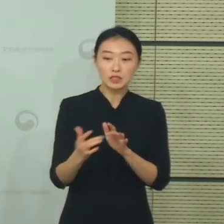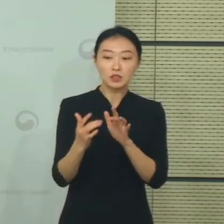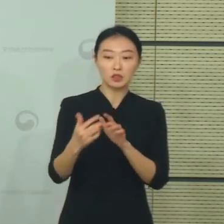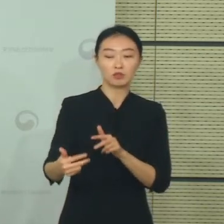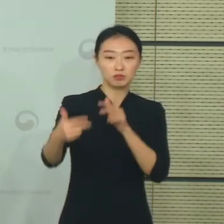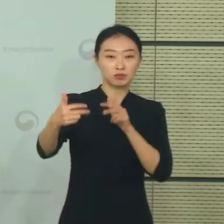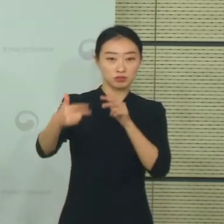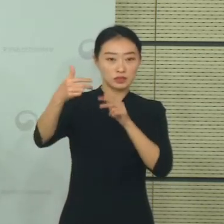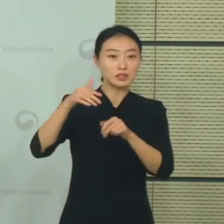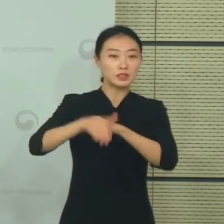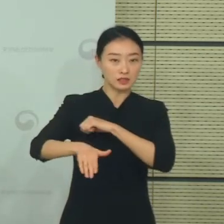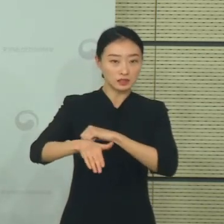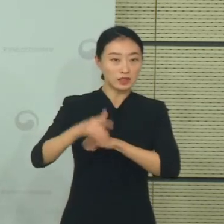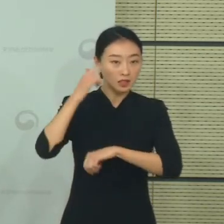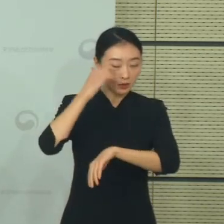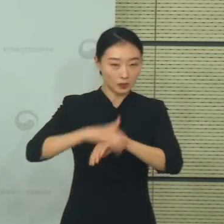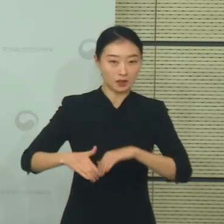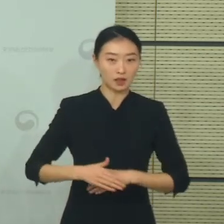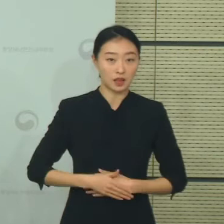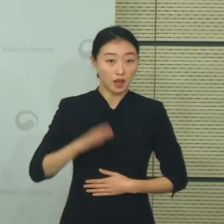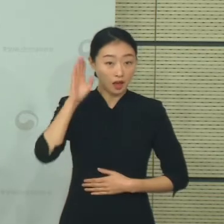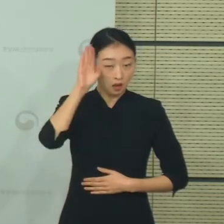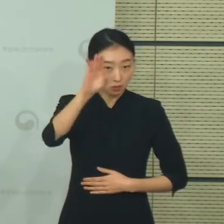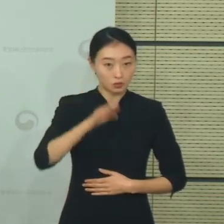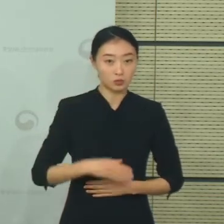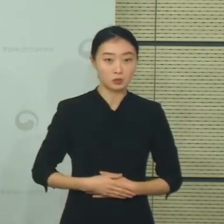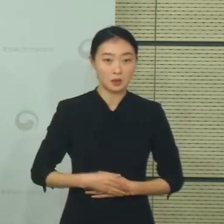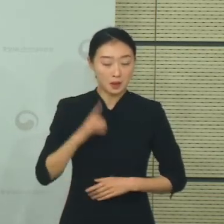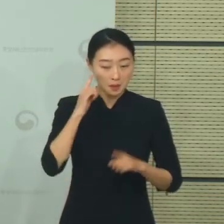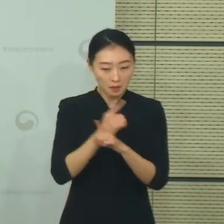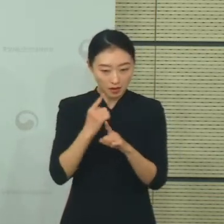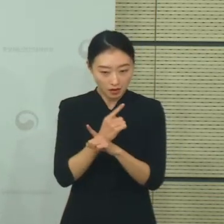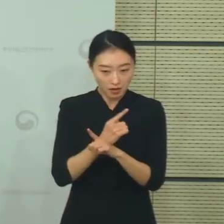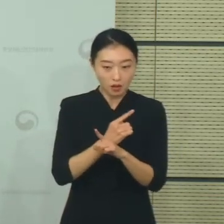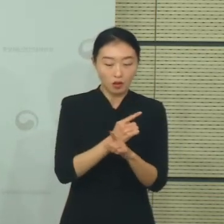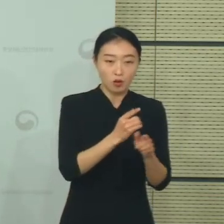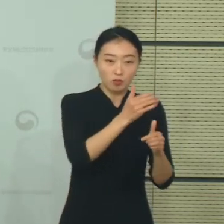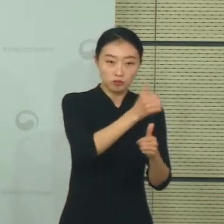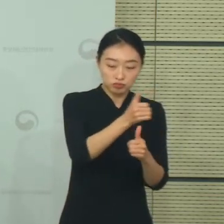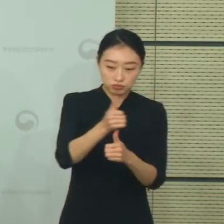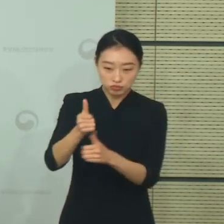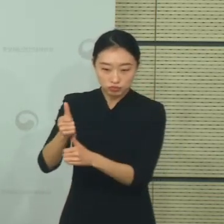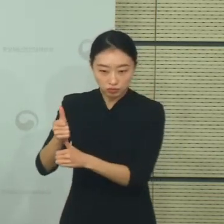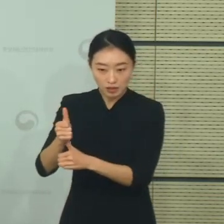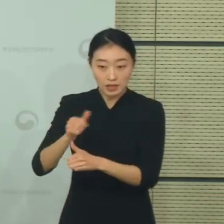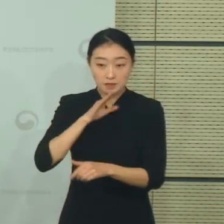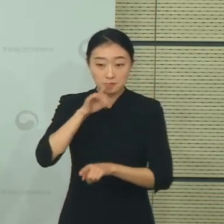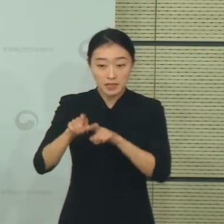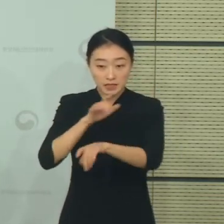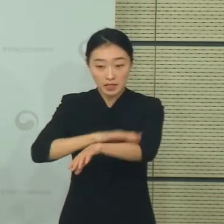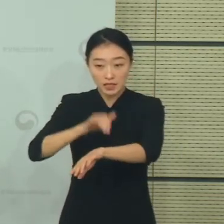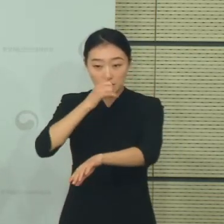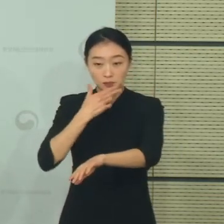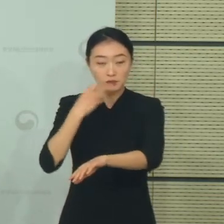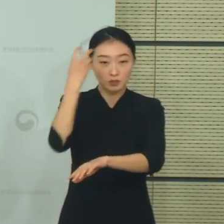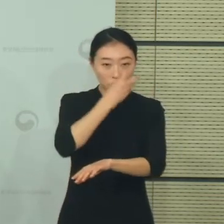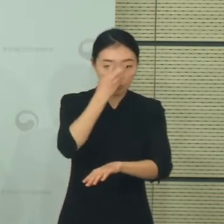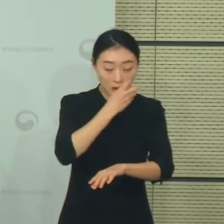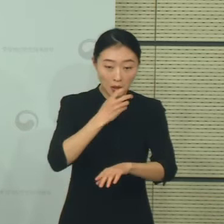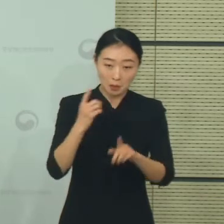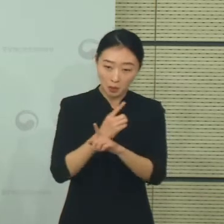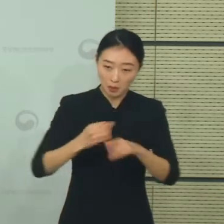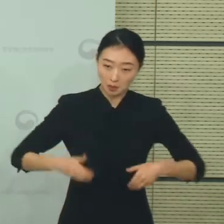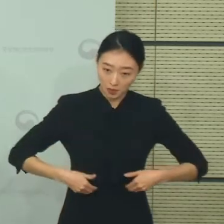매일 중앙재난안전대책본부는 부처별 대책 이행 사항을 점검하고 보완이 필요한 부분은 신속히 추가